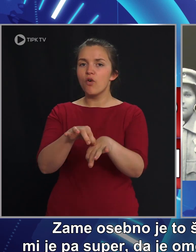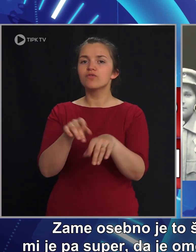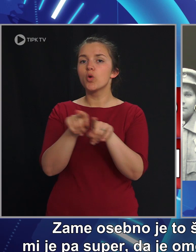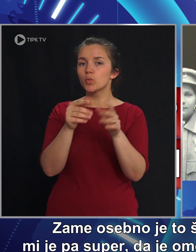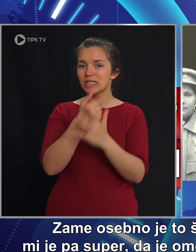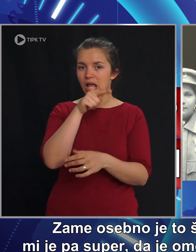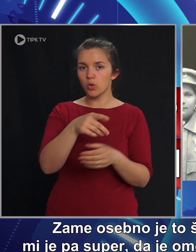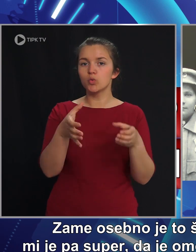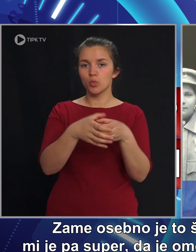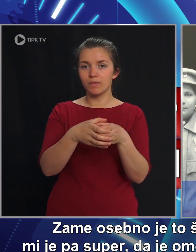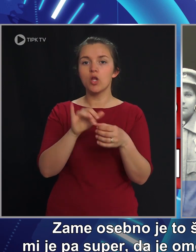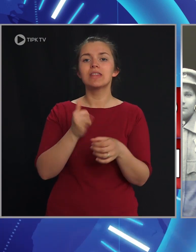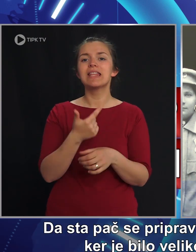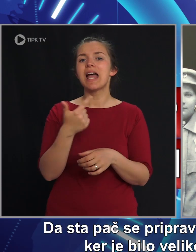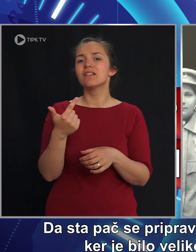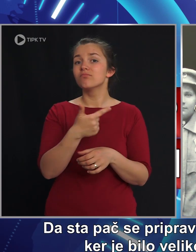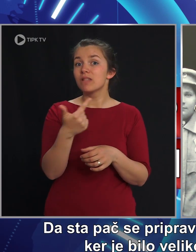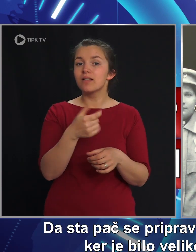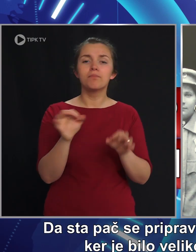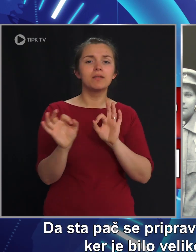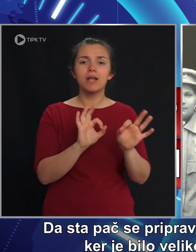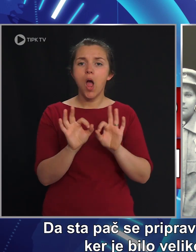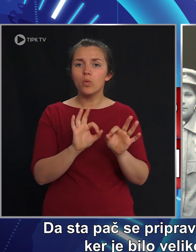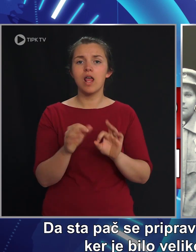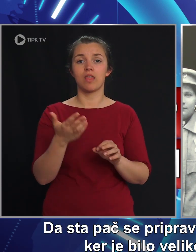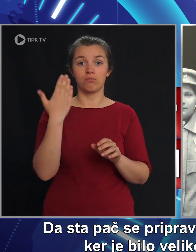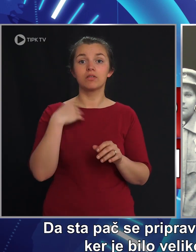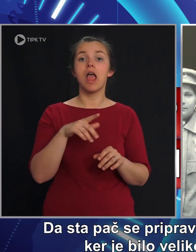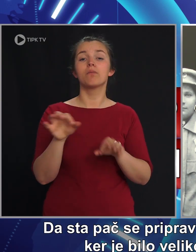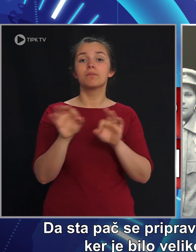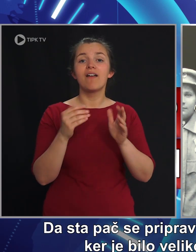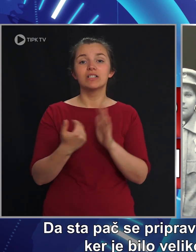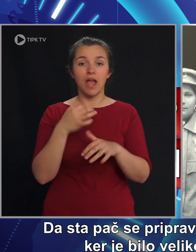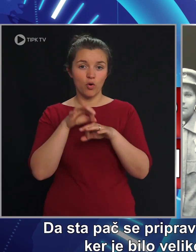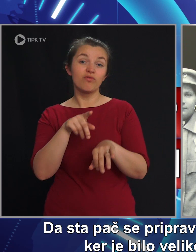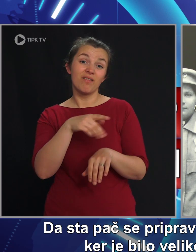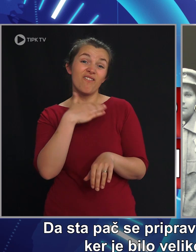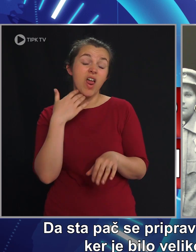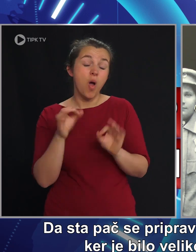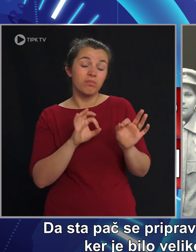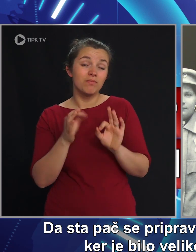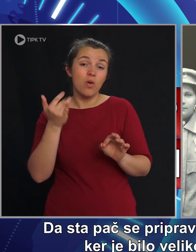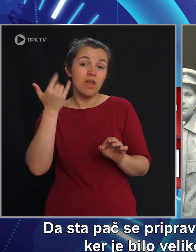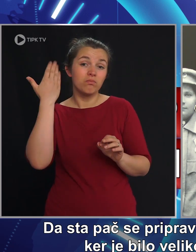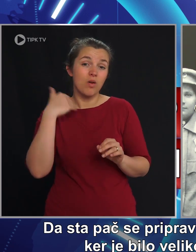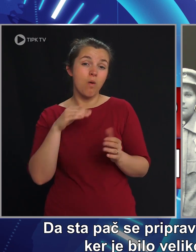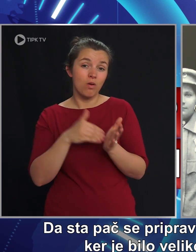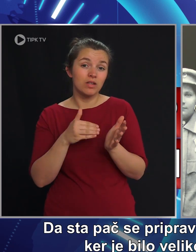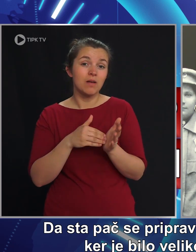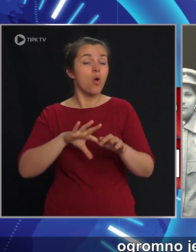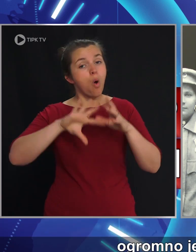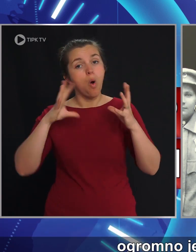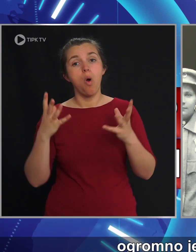omogočen vodstvo tudi za to skupino. Da sta pač se pripravljena bila pripraviti za vodstvo, ker je kar veliko priprav bilo,